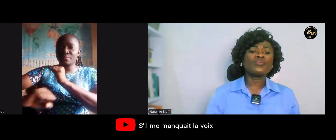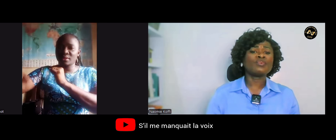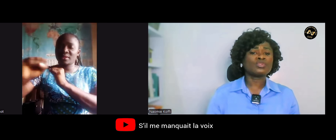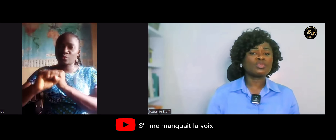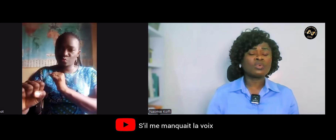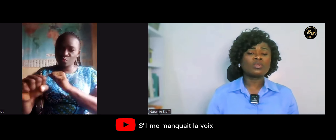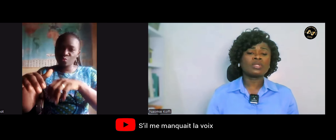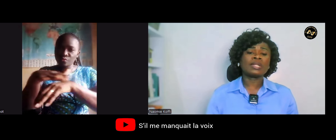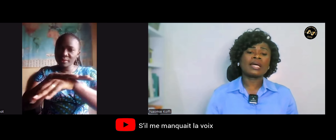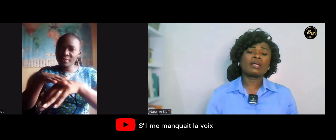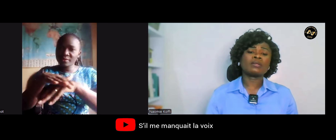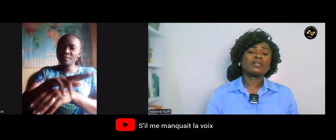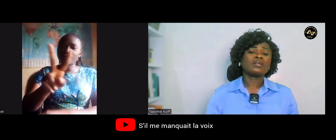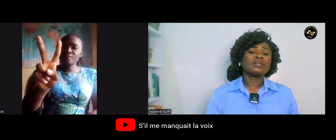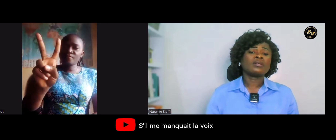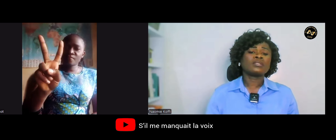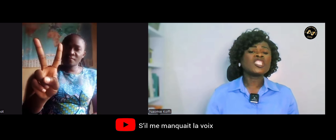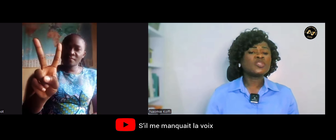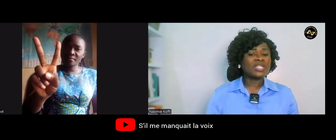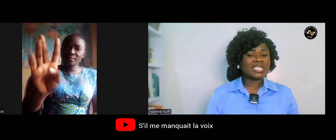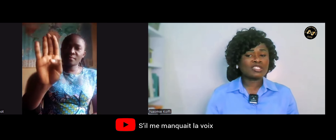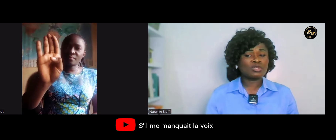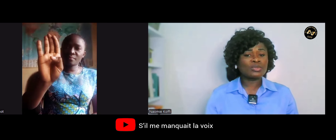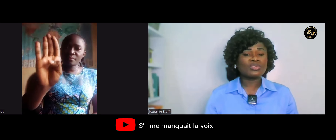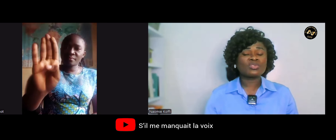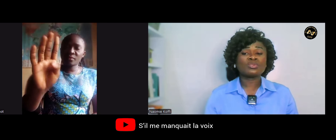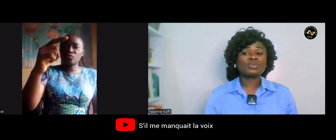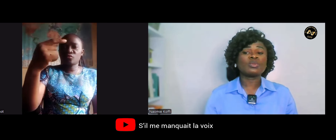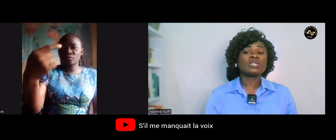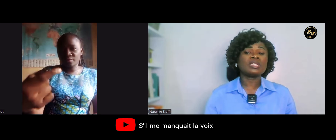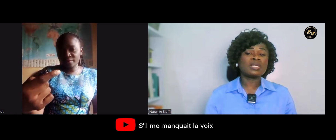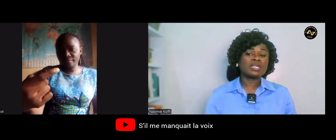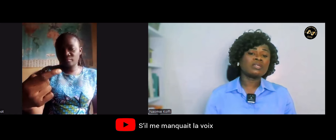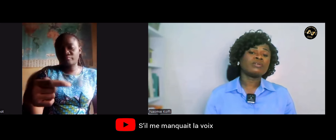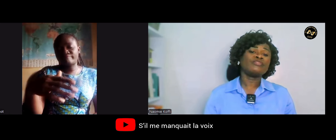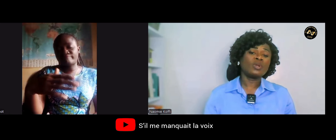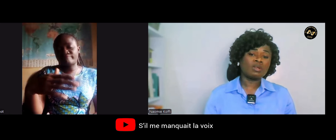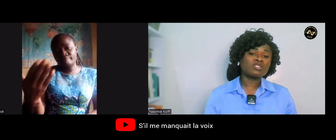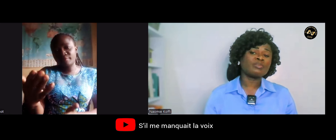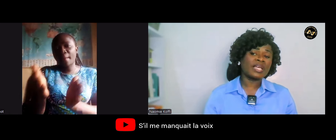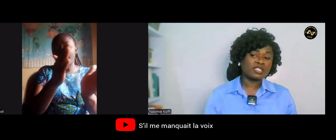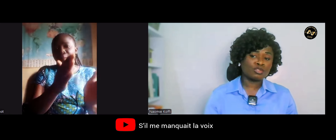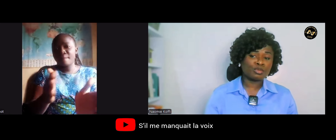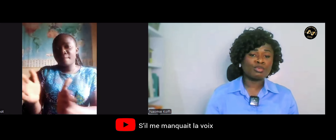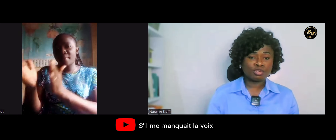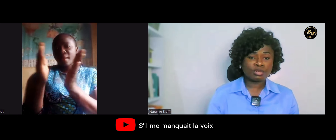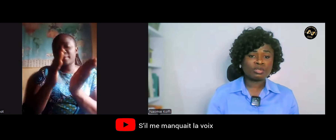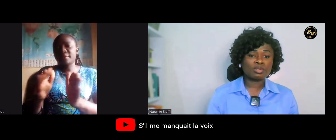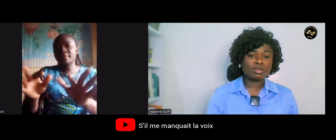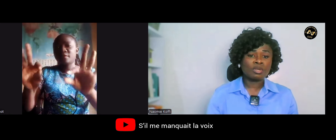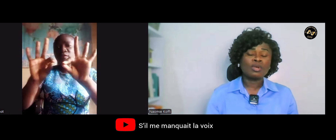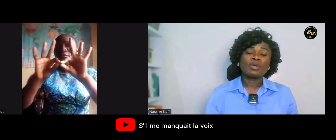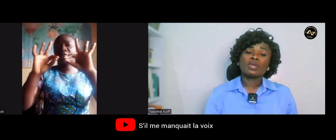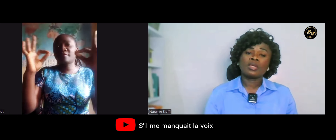Également, nous faisons la sensibilisation sur les violences basées sur le